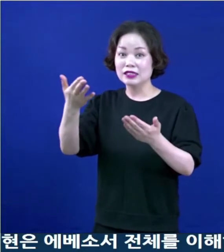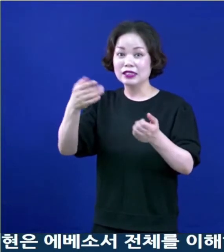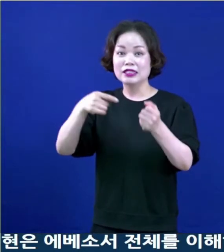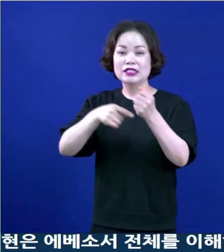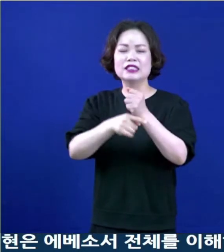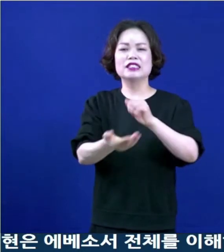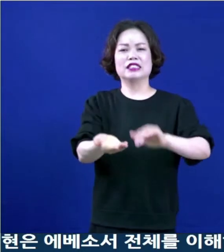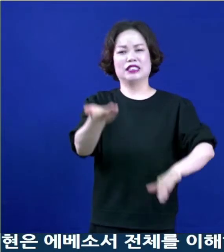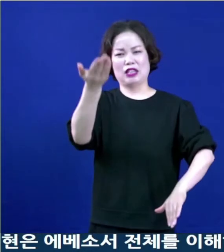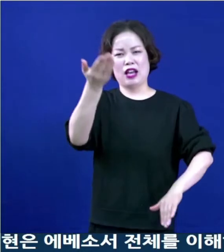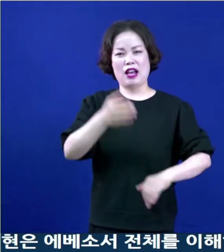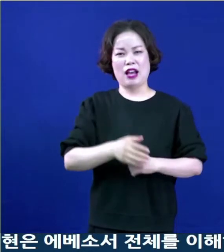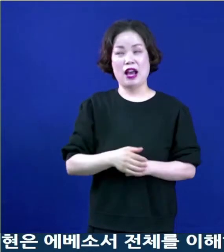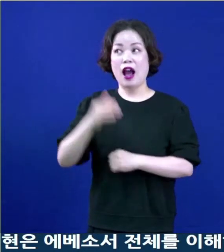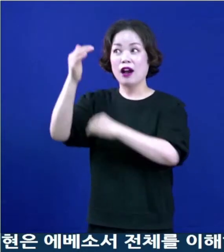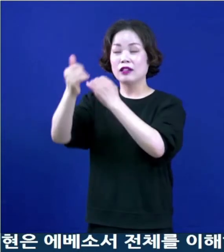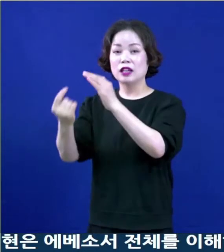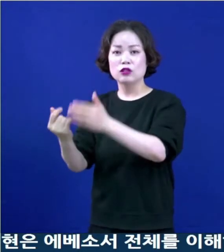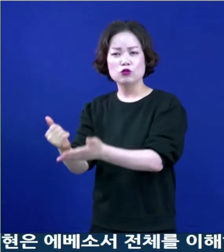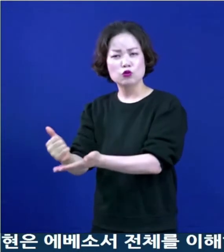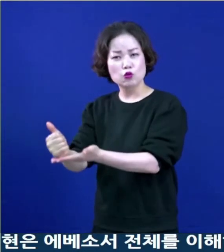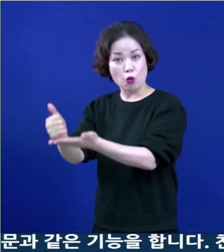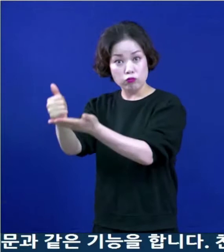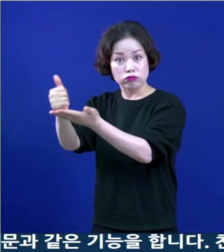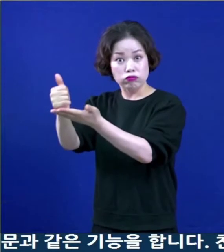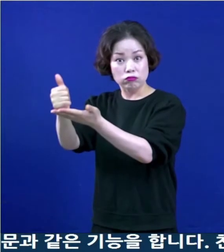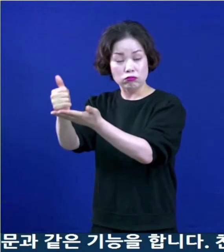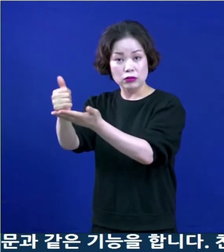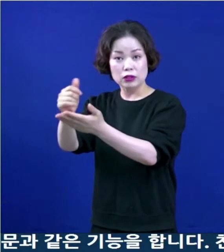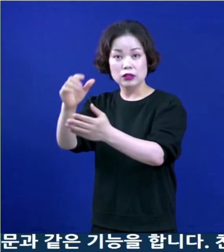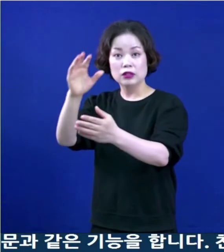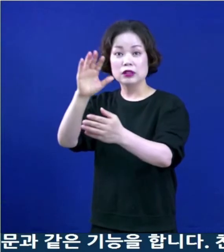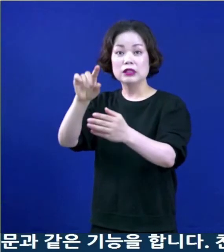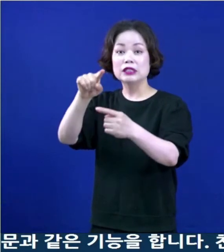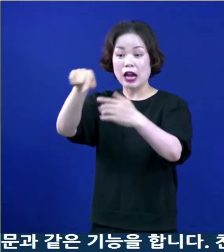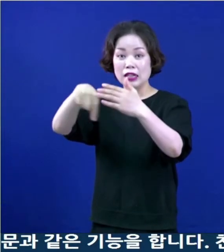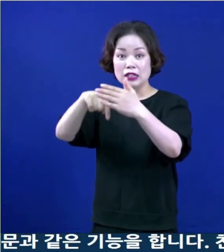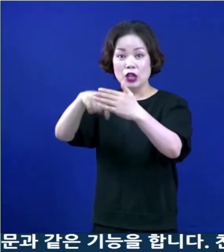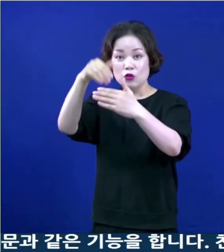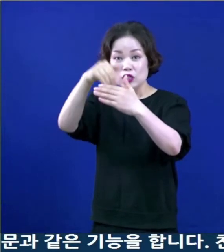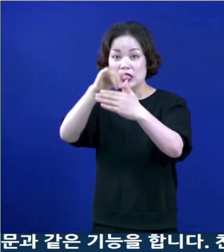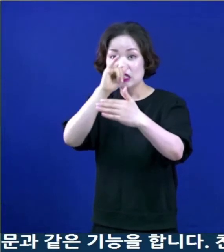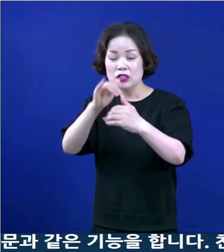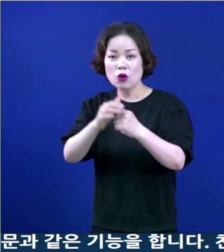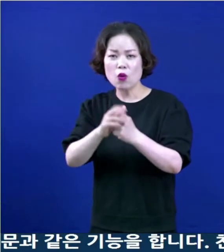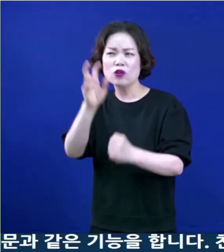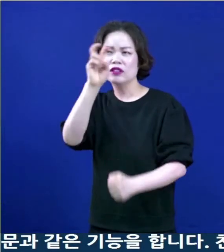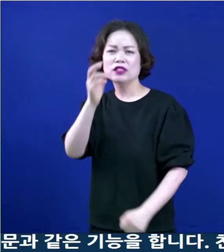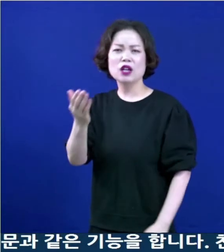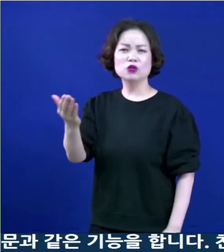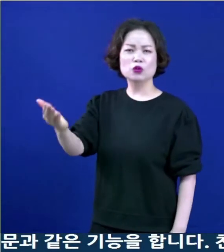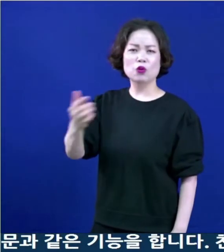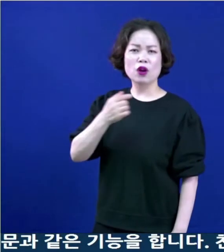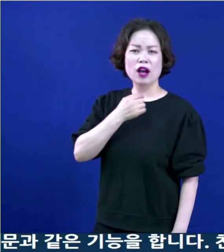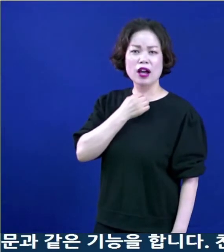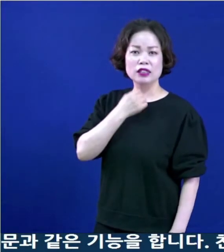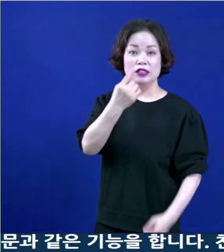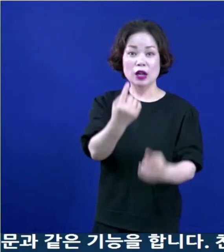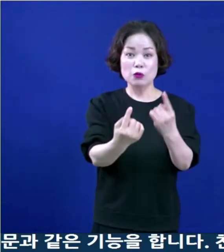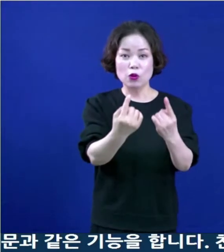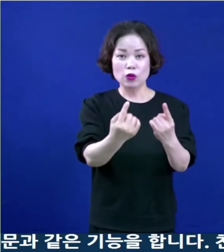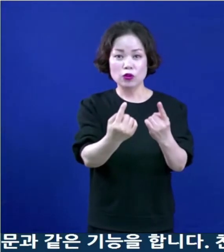이상입니다. 하나님을 높인다, 당연히 그 안에 그 의미가 있습니다. 어쩌면 찬송하리로다라는 말보다는